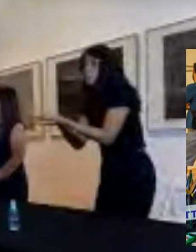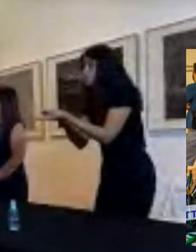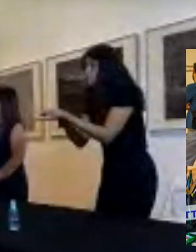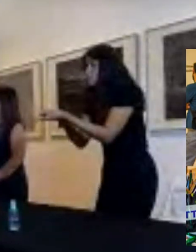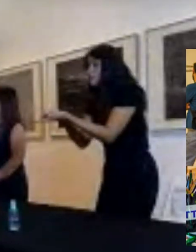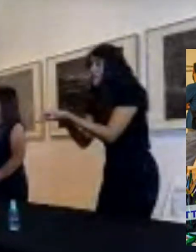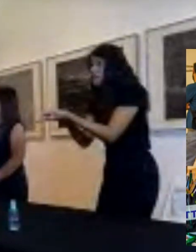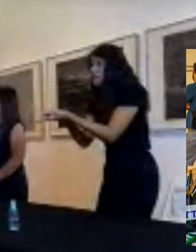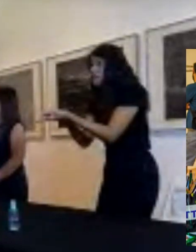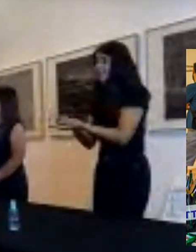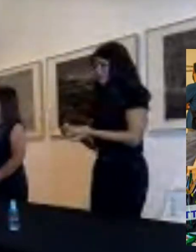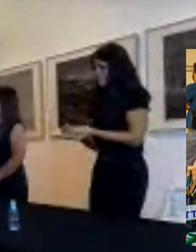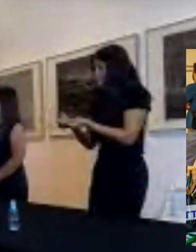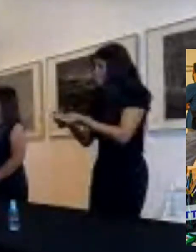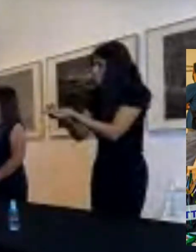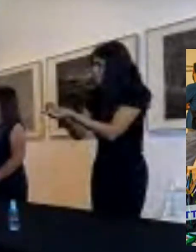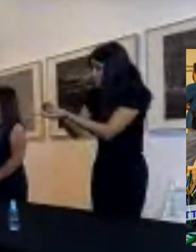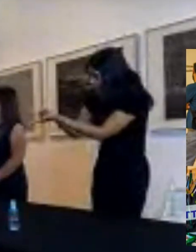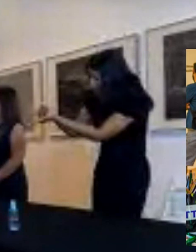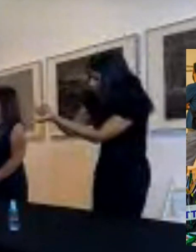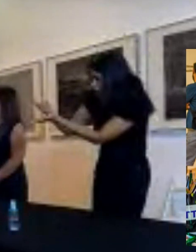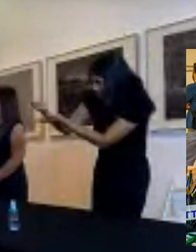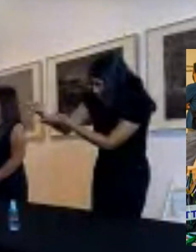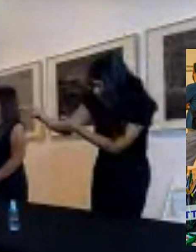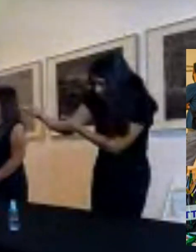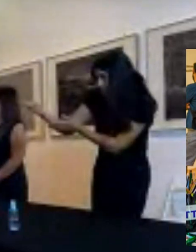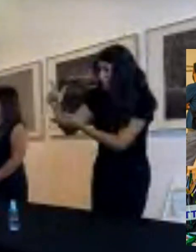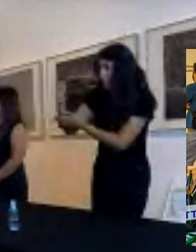poco menos que le abrí los dedos para pasarla.